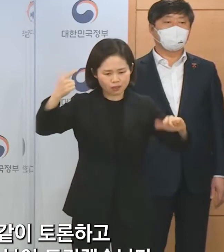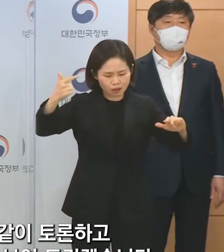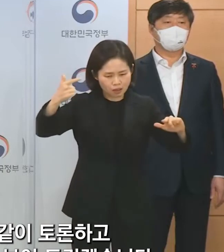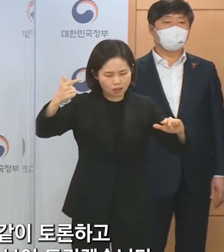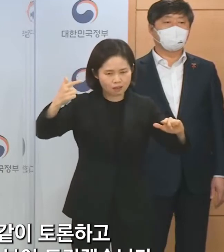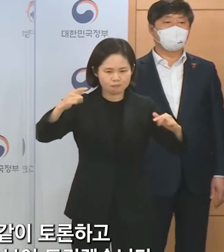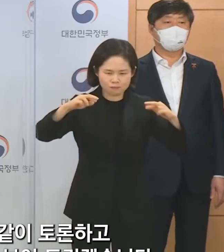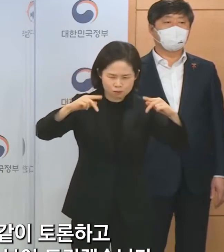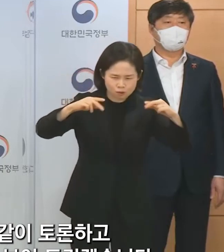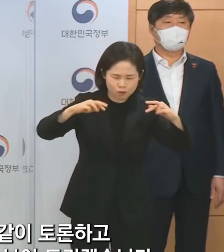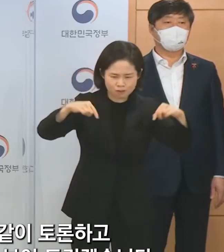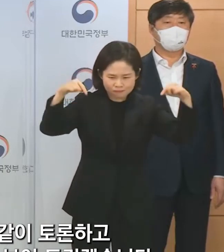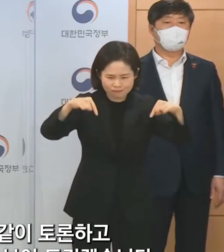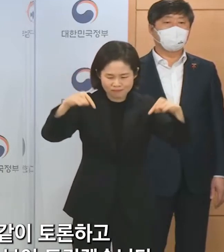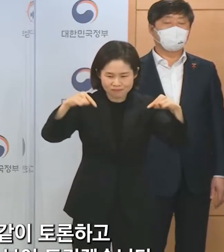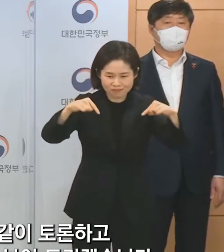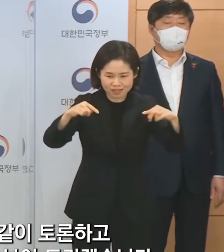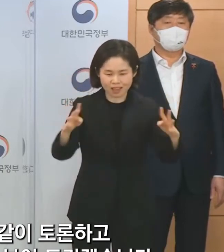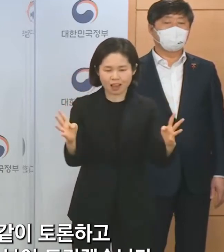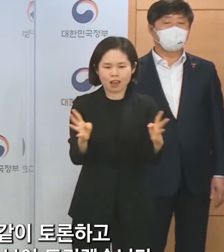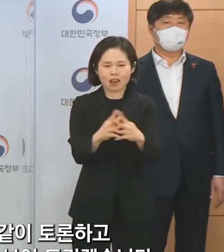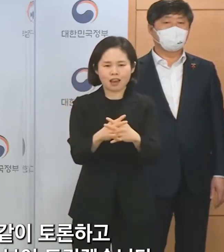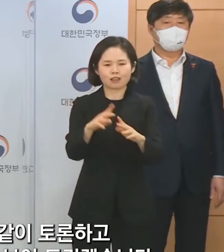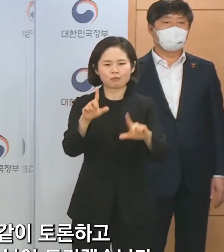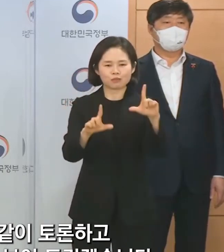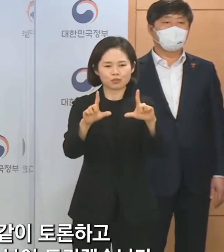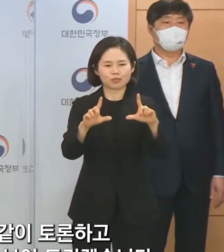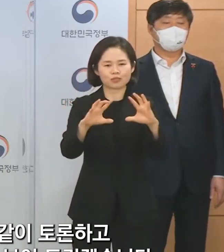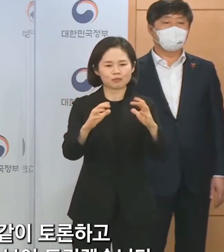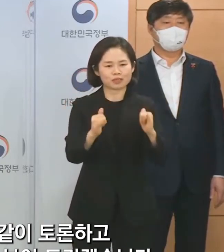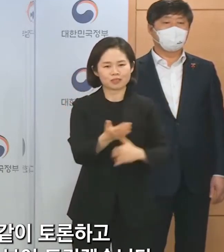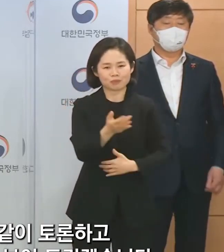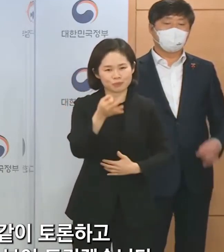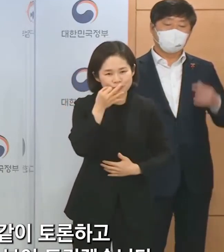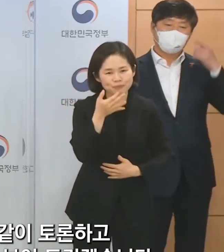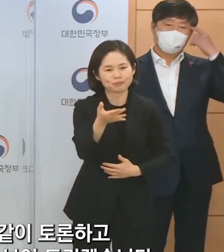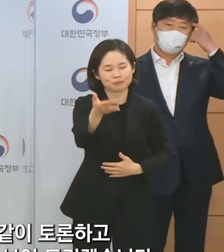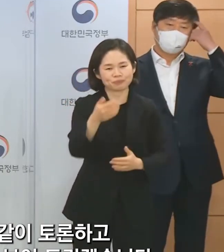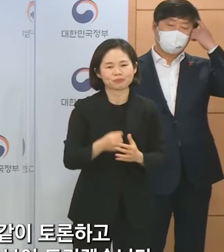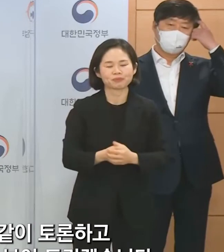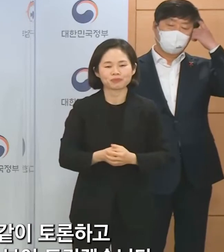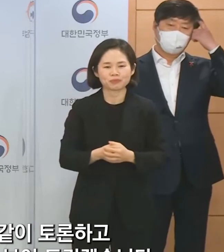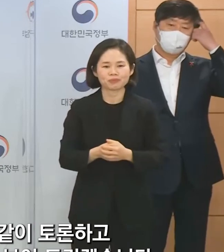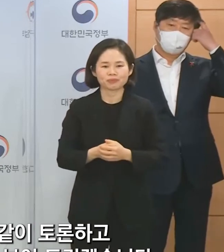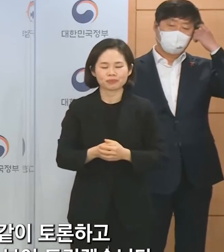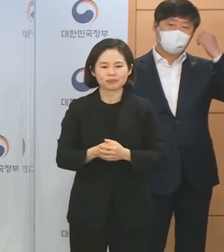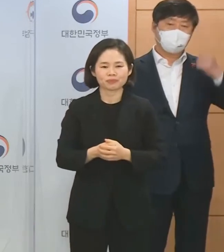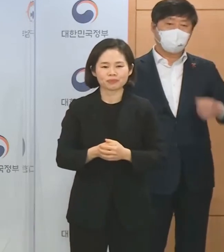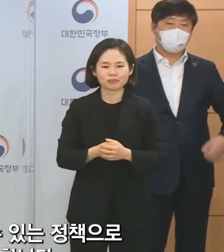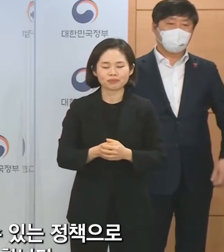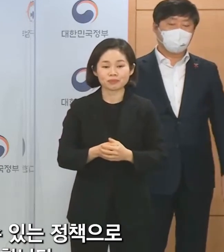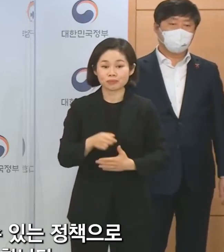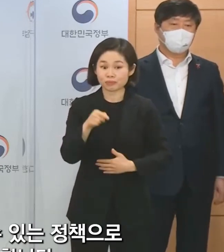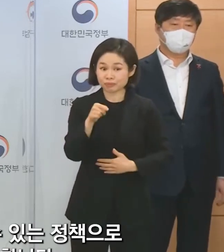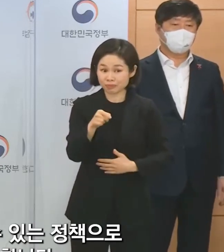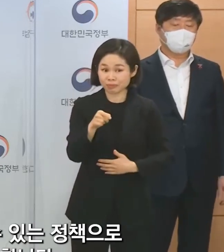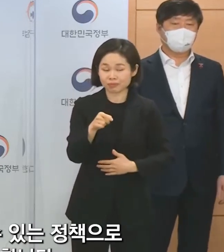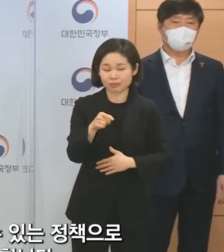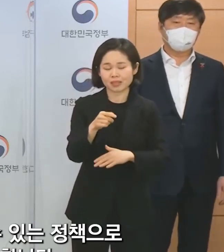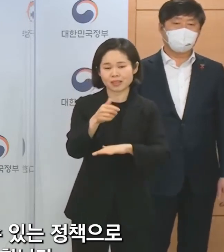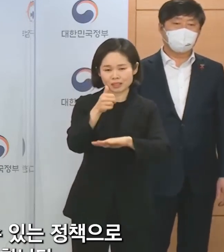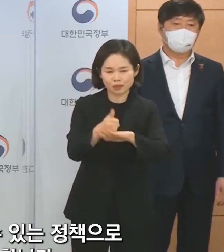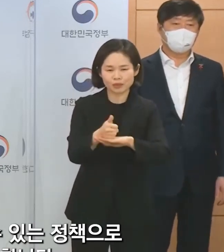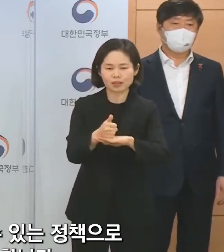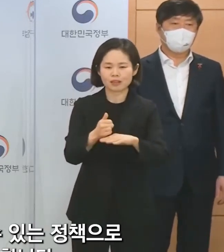같이 토론하고 타협을 이루어 가는 과정을 국민 여러분들께 보여드리겠습니다 그리고 그 성과를